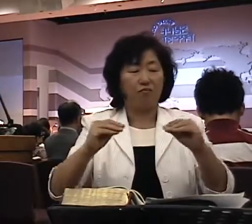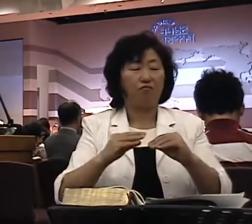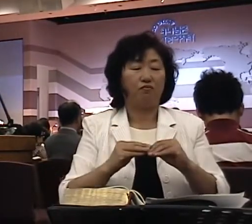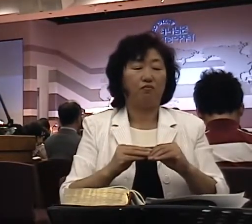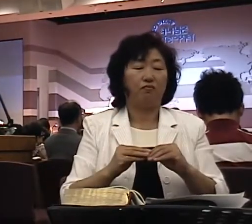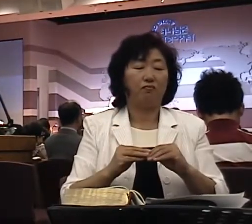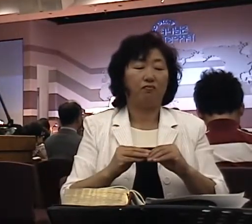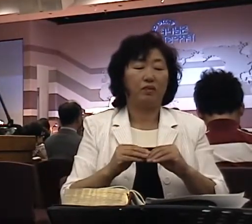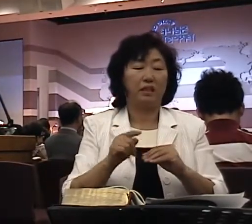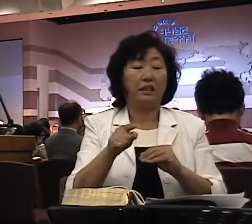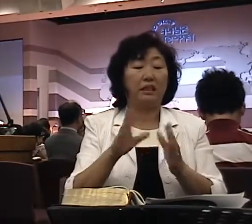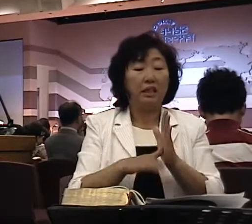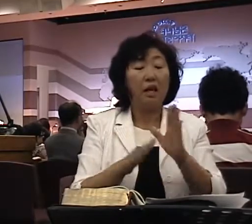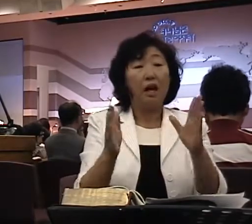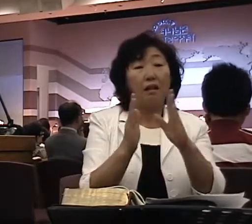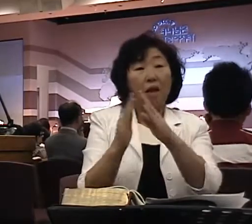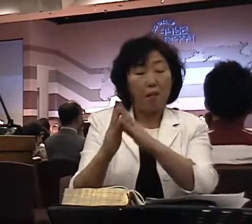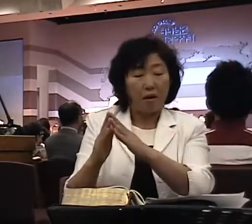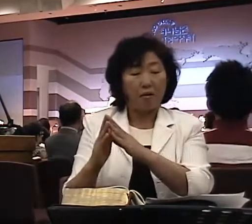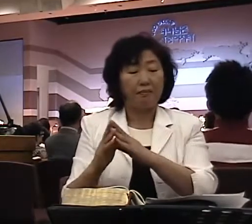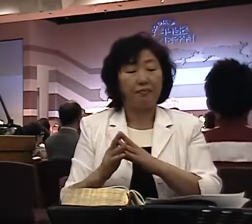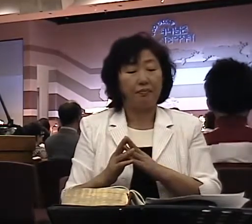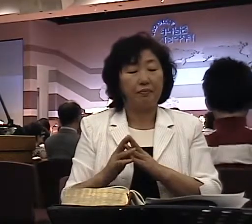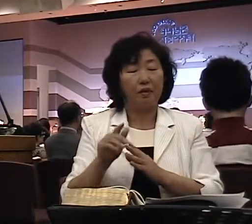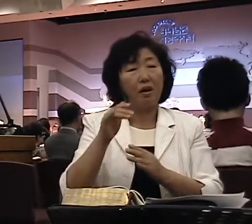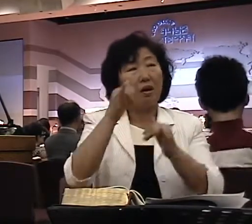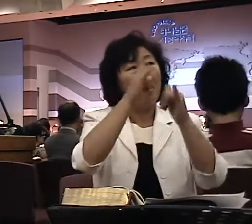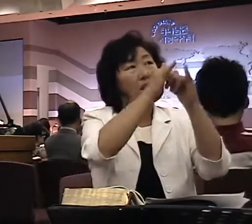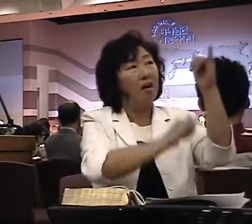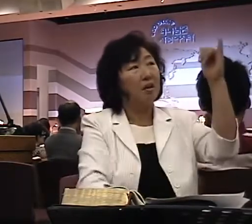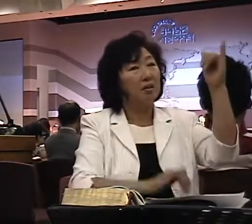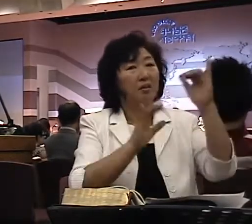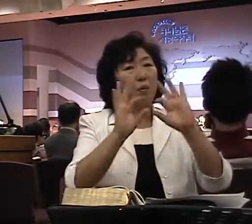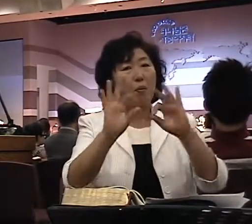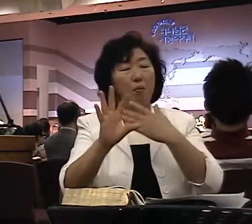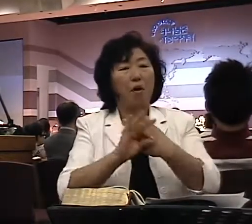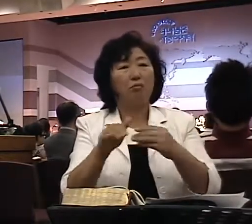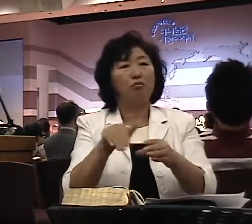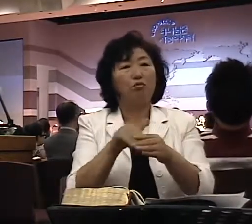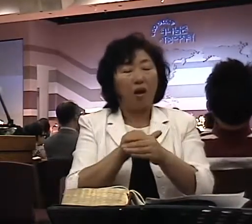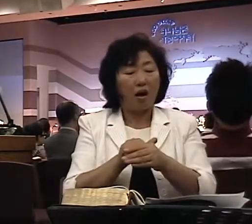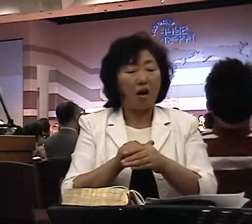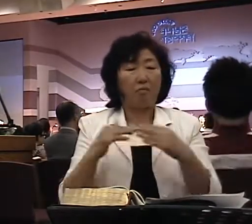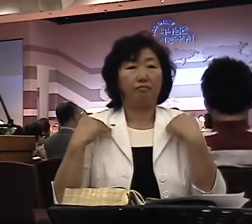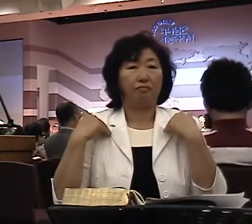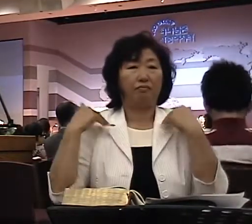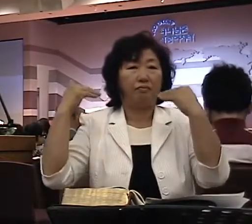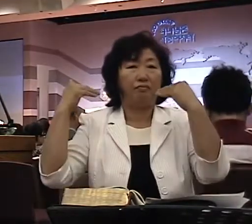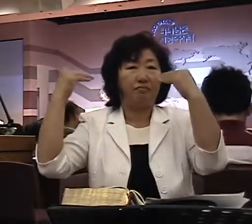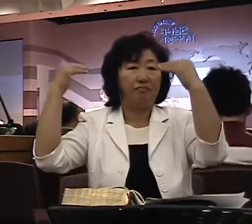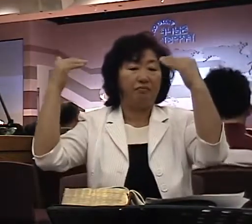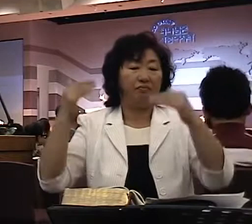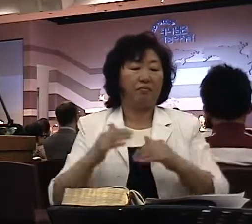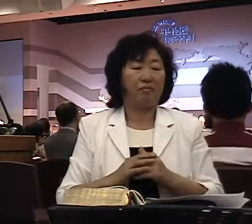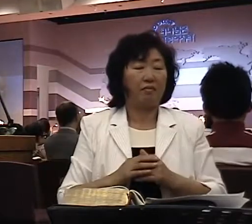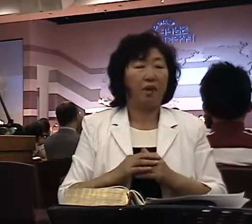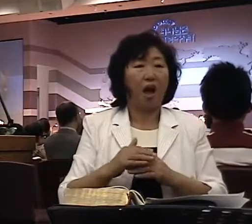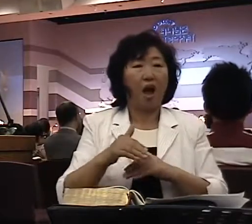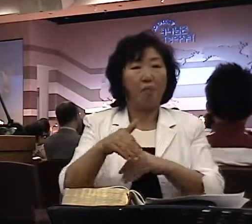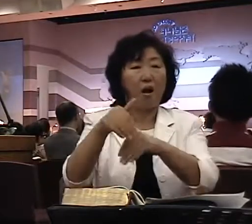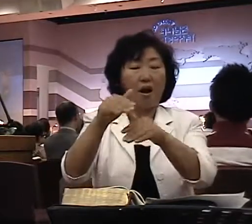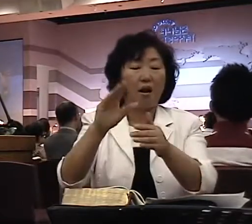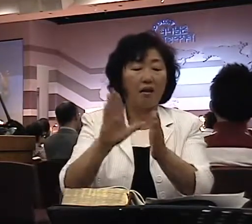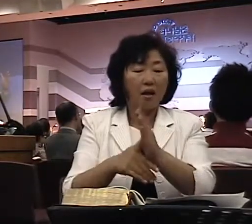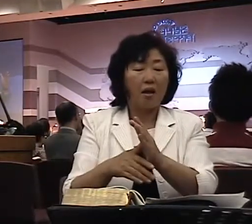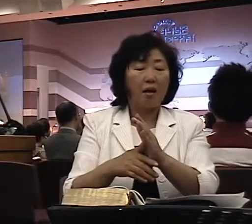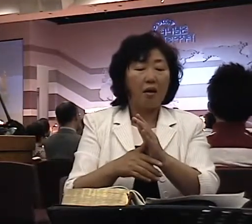문화였대요. 참고 역사를 보면은 왠지 모르겠어요. 문화가 자랄 때마다, 문화가 이렇게 앞으로 나갈 때마다 항상